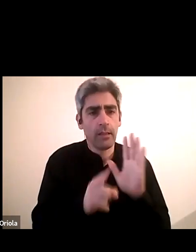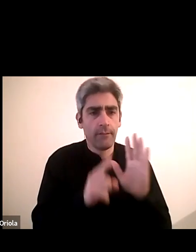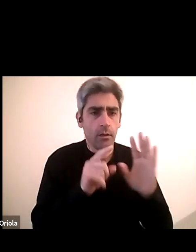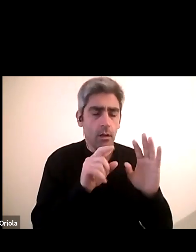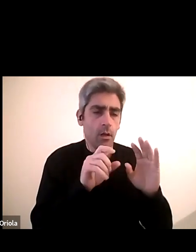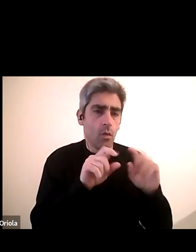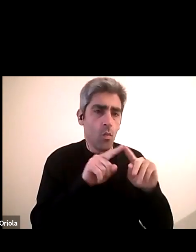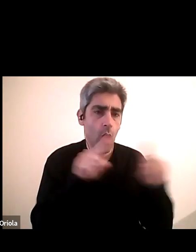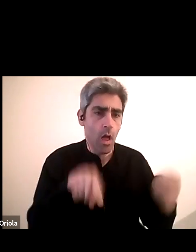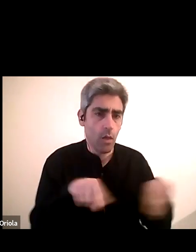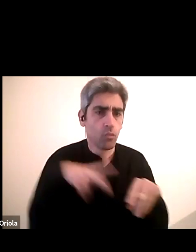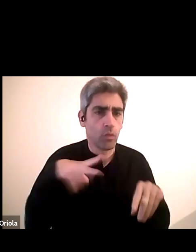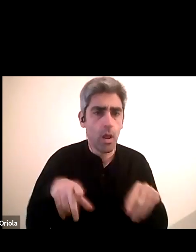Quadro,